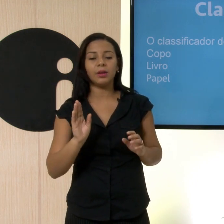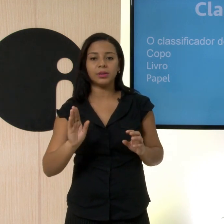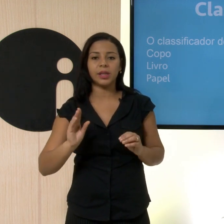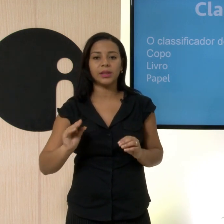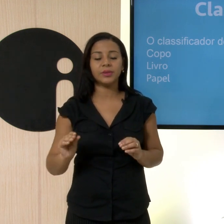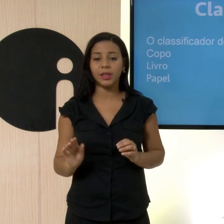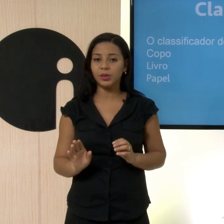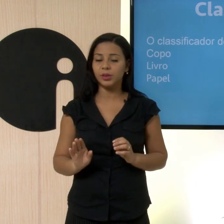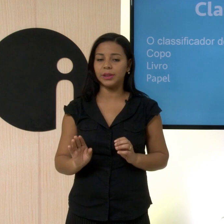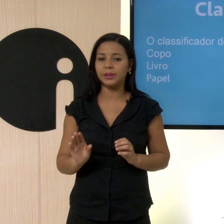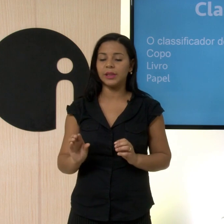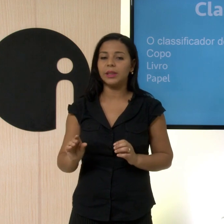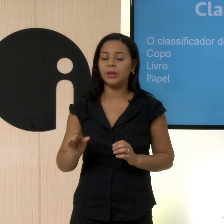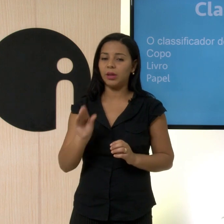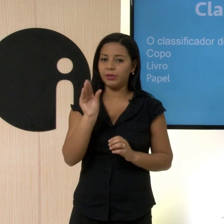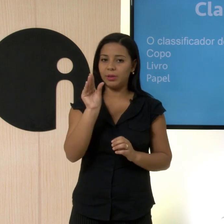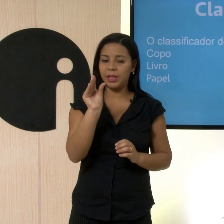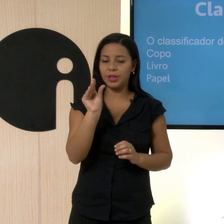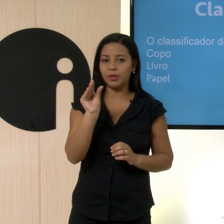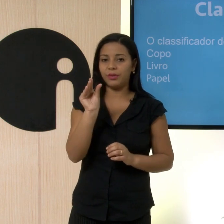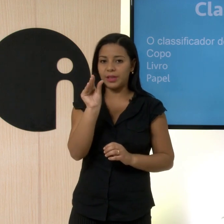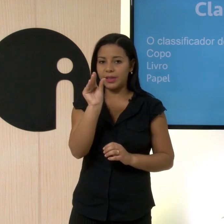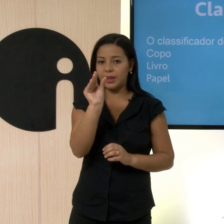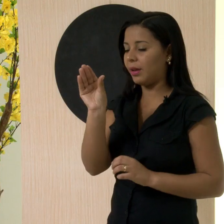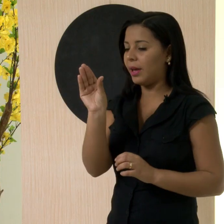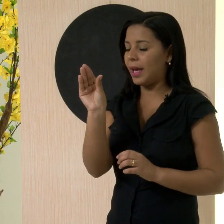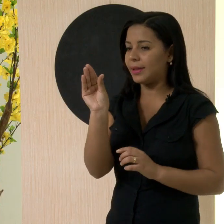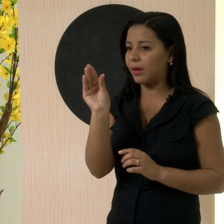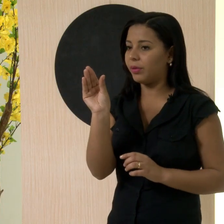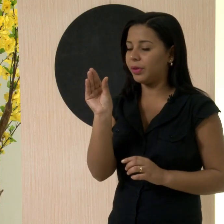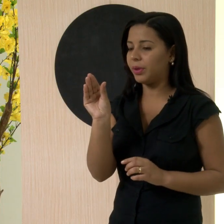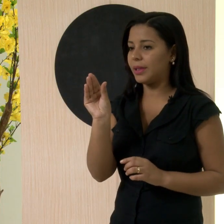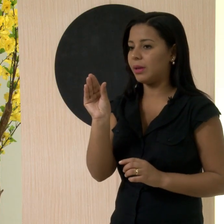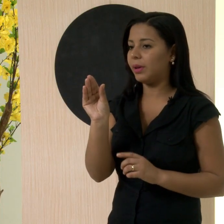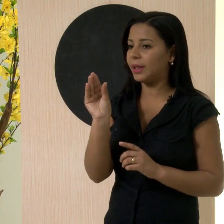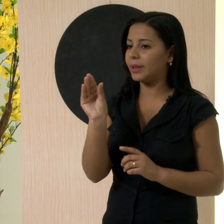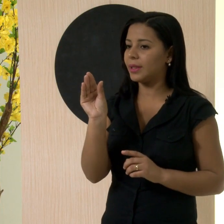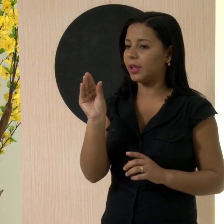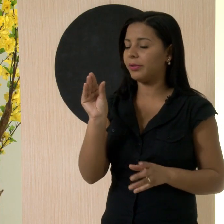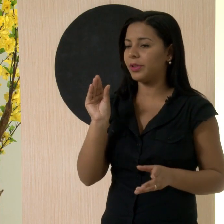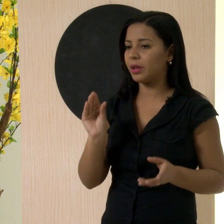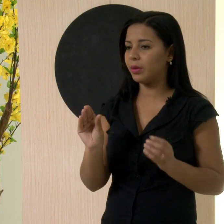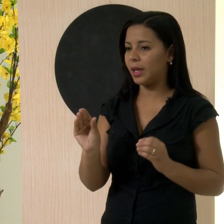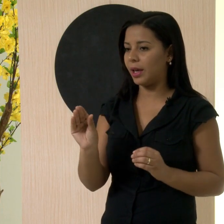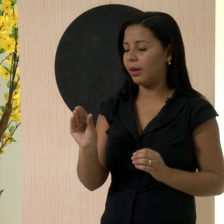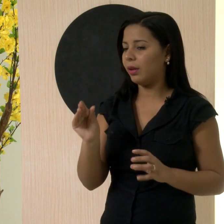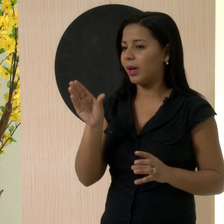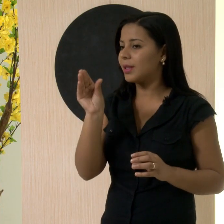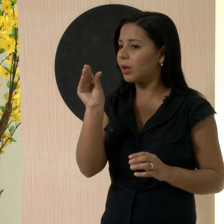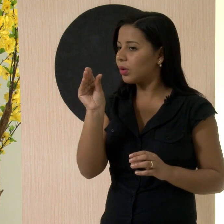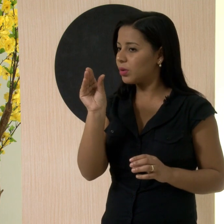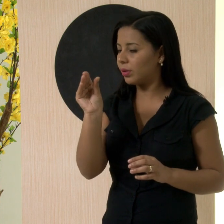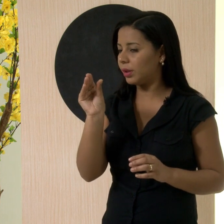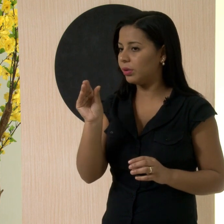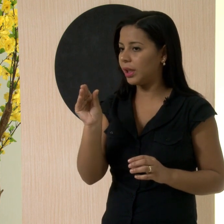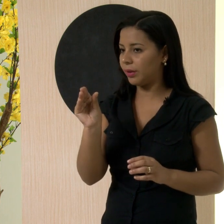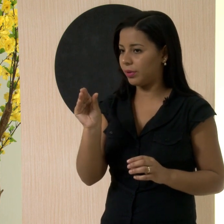os classificadores. Então, novamente, eu faço essa configuração aqui que significa o quê? No caso, a grossura do livro